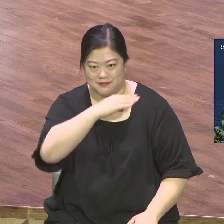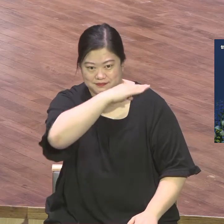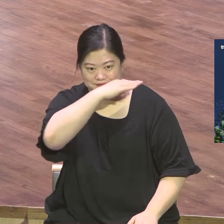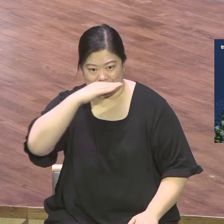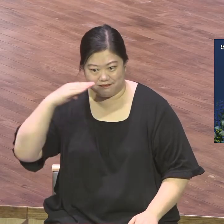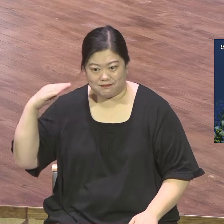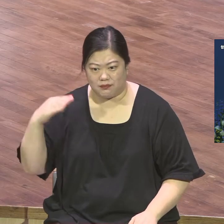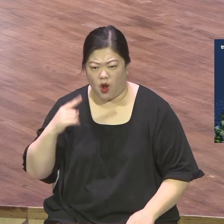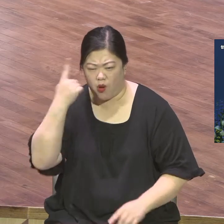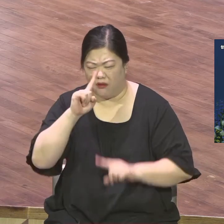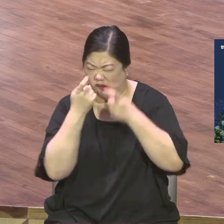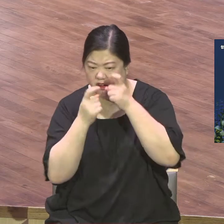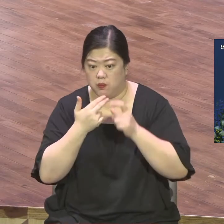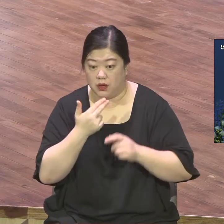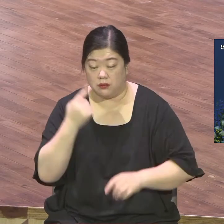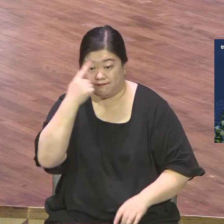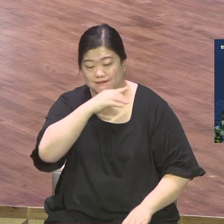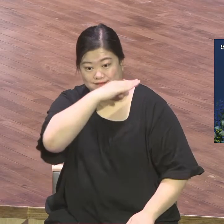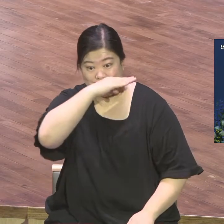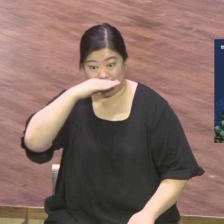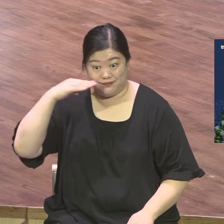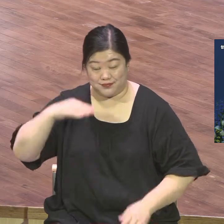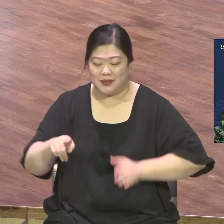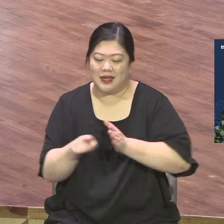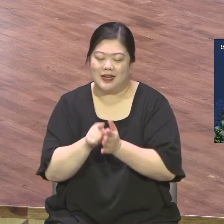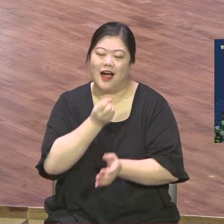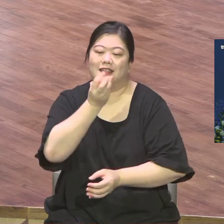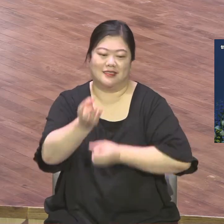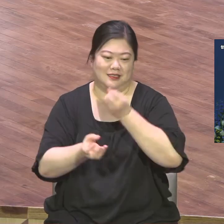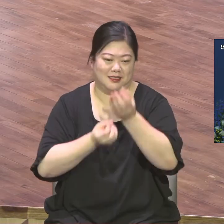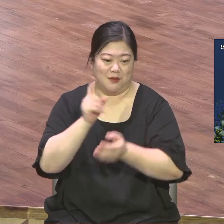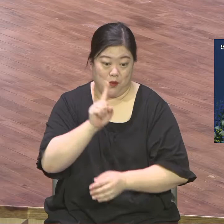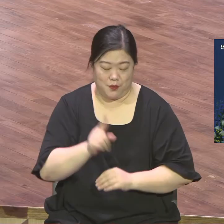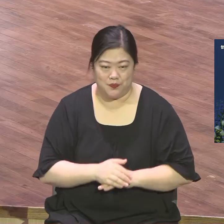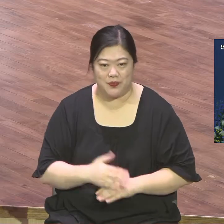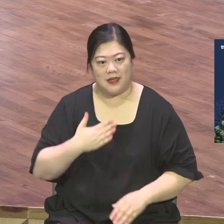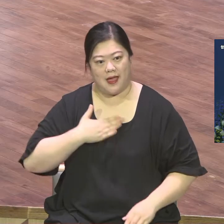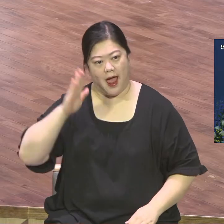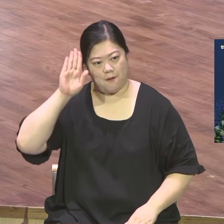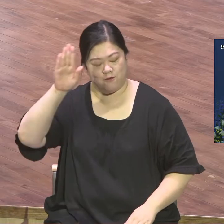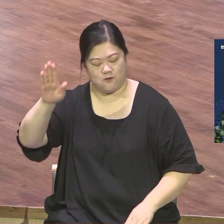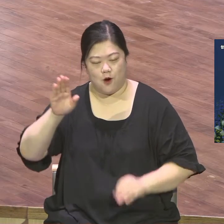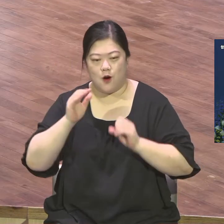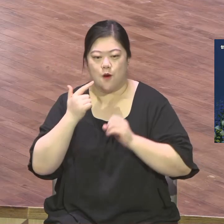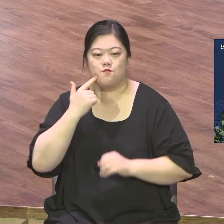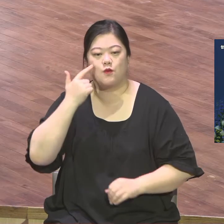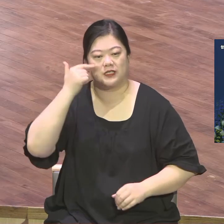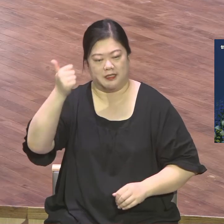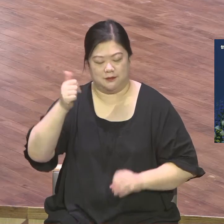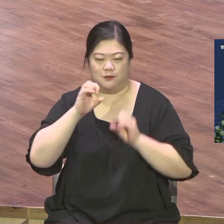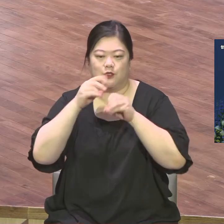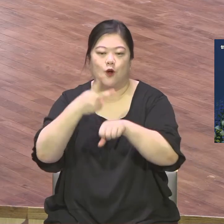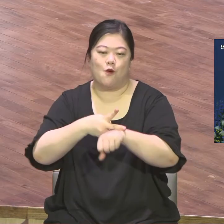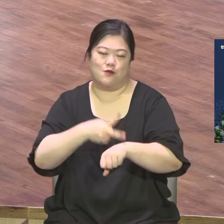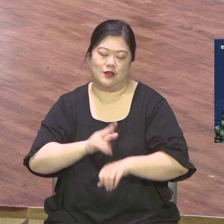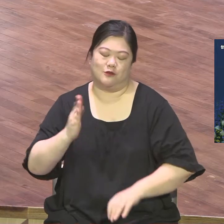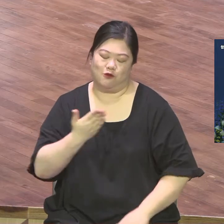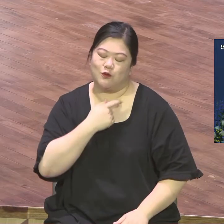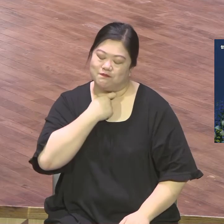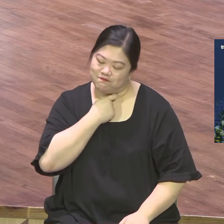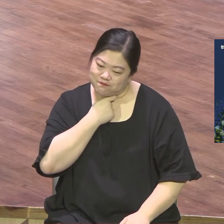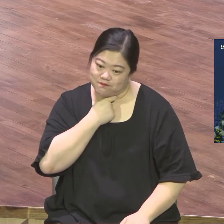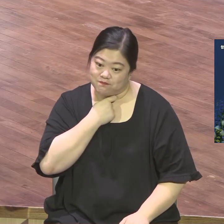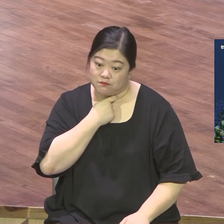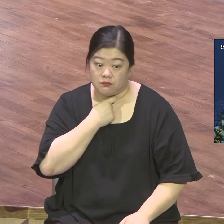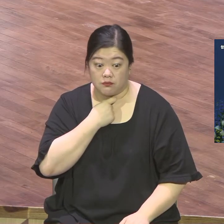잘생겼는데 간증을 하면서 그래요. 앞으로 내가 선교사가 되겠다고, 선교사로 쓰임